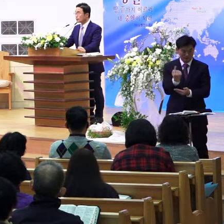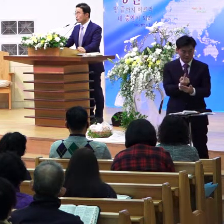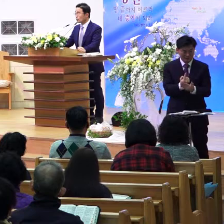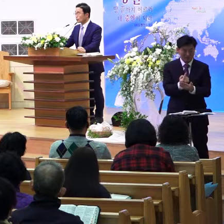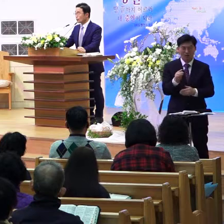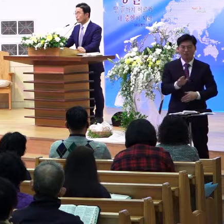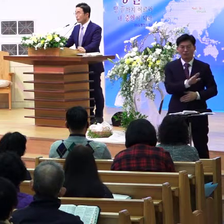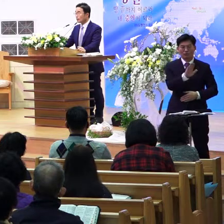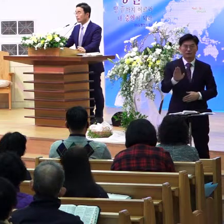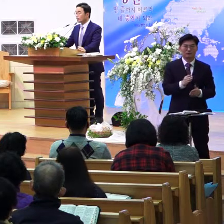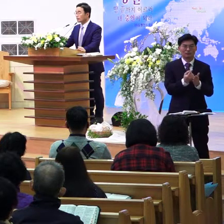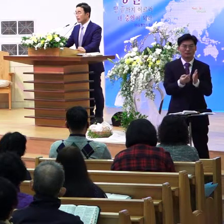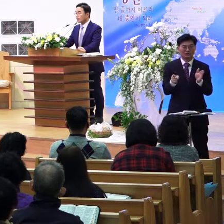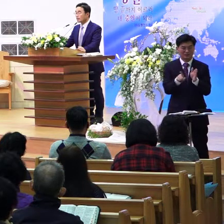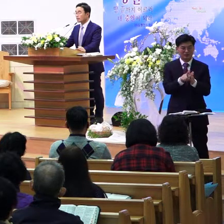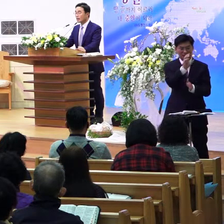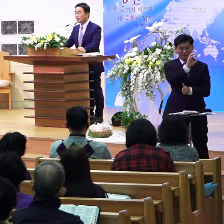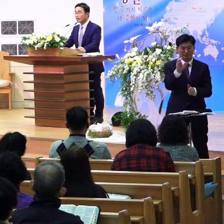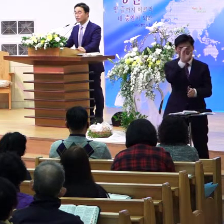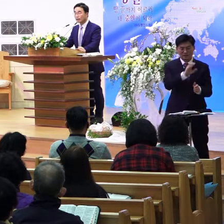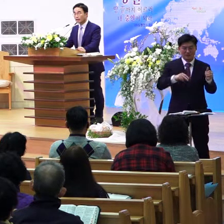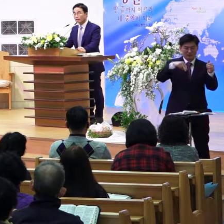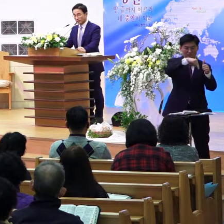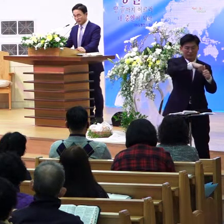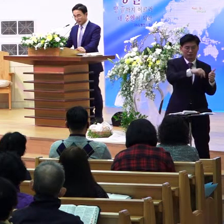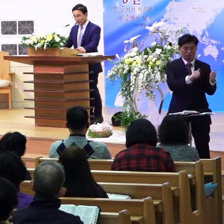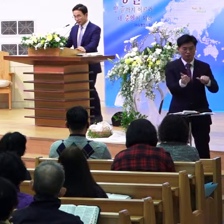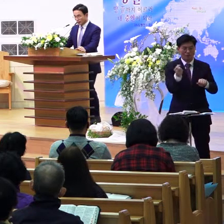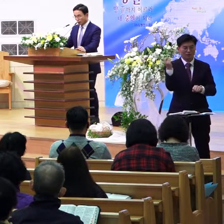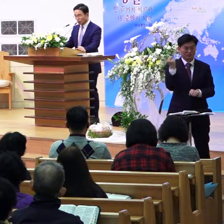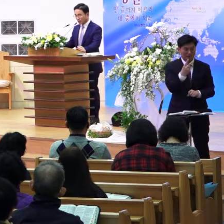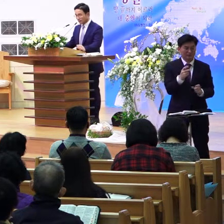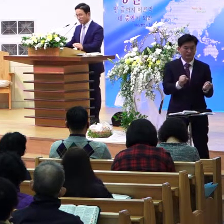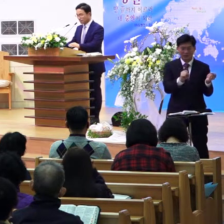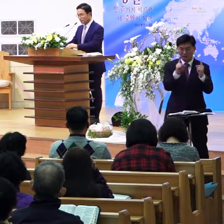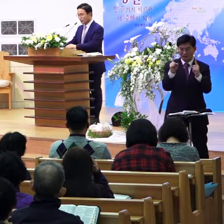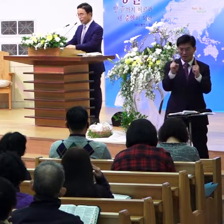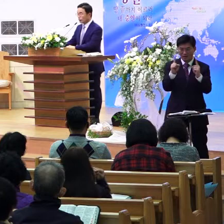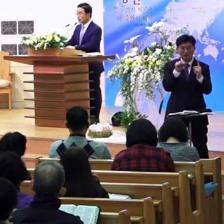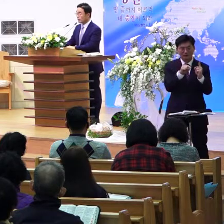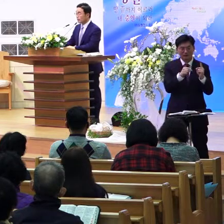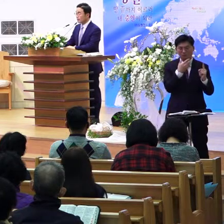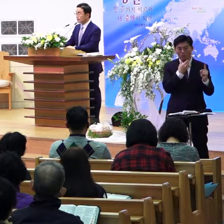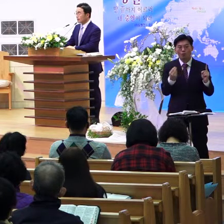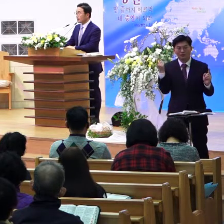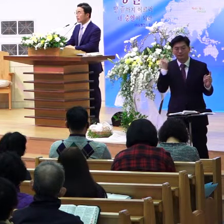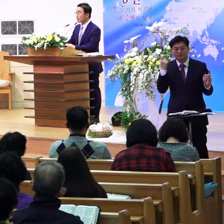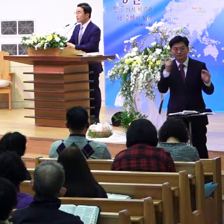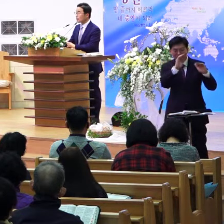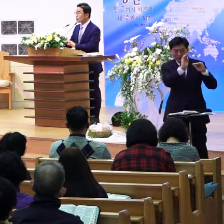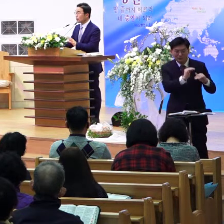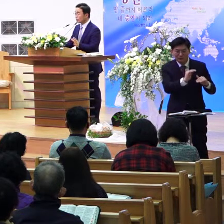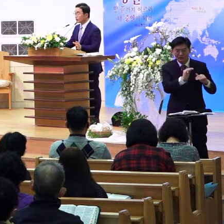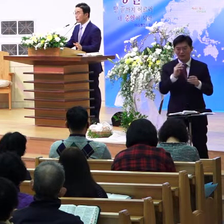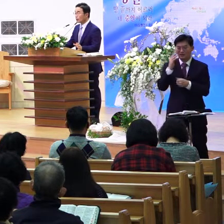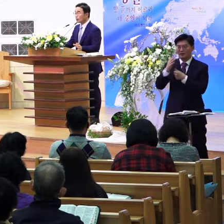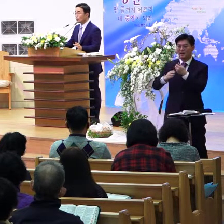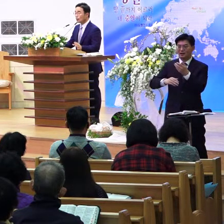십자가에서 죽으셨고 다시 살아나셨다는 이 복음은 우리를 하나님의